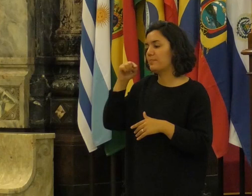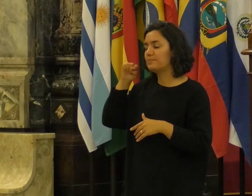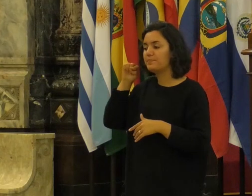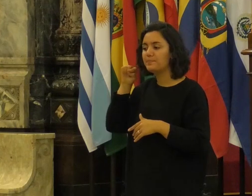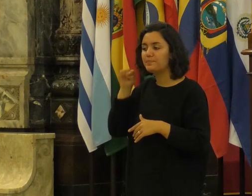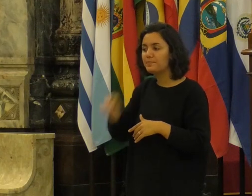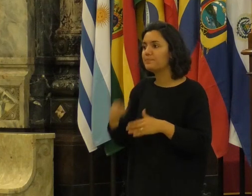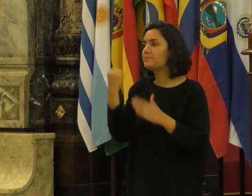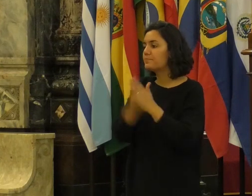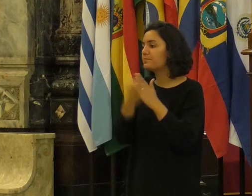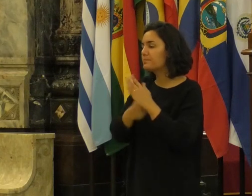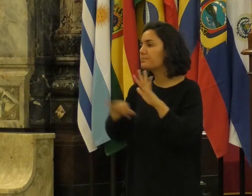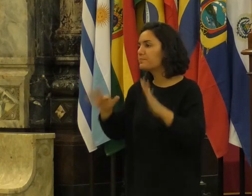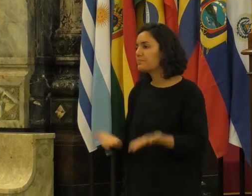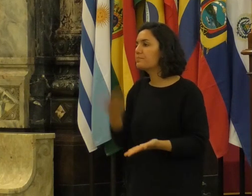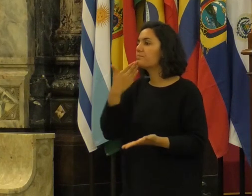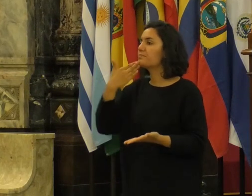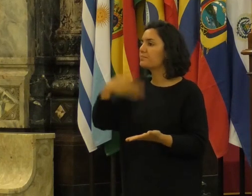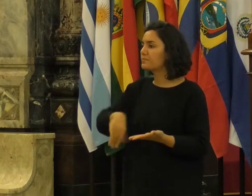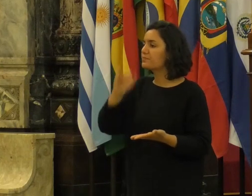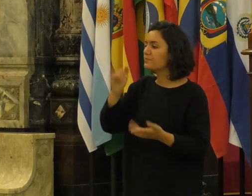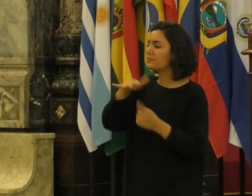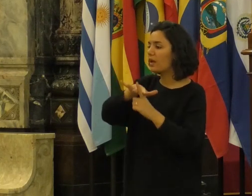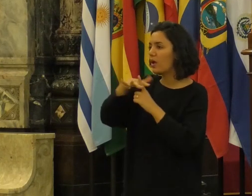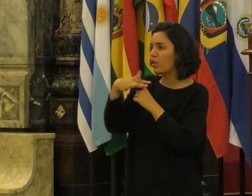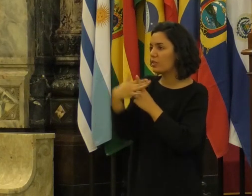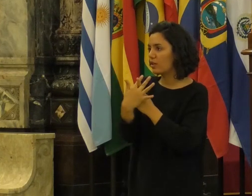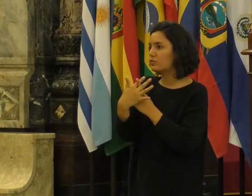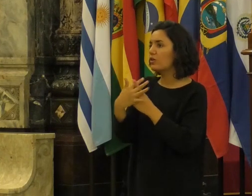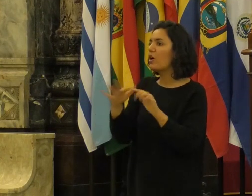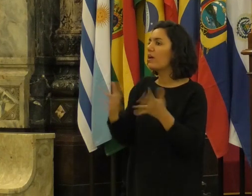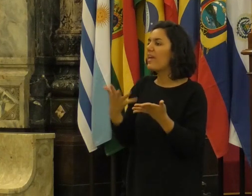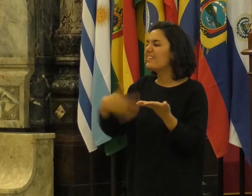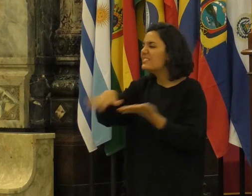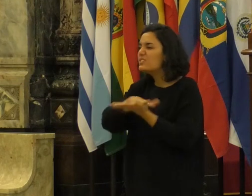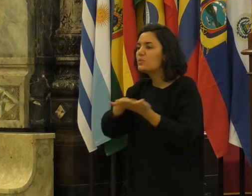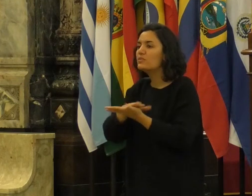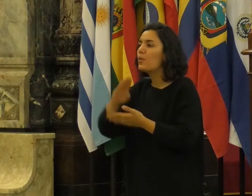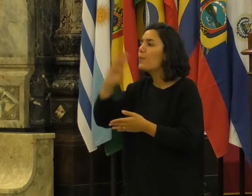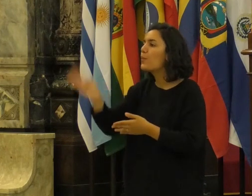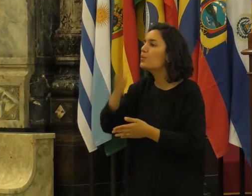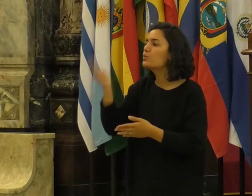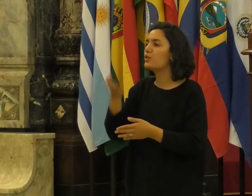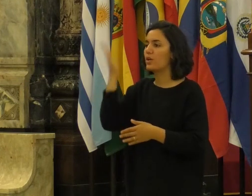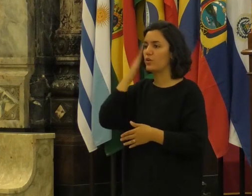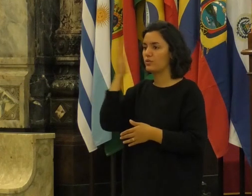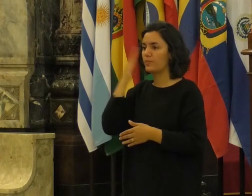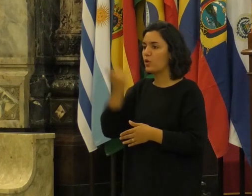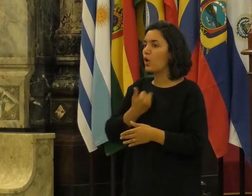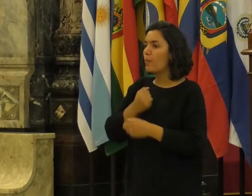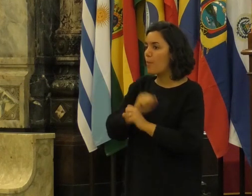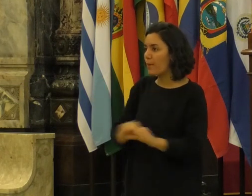de poder entender en contexto qué está pasando con la producción de conocimiento y cómo lo podemos llevar a